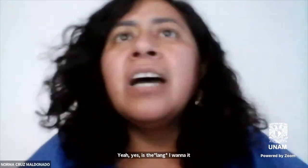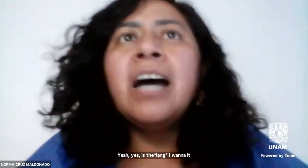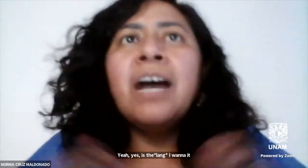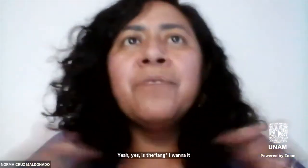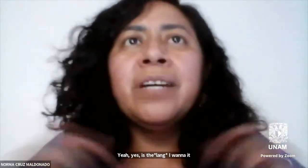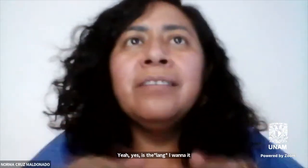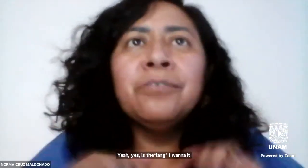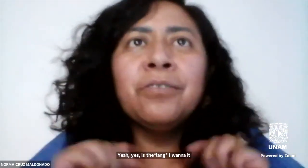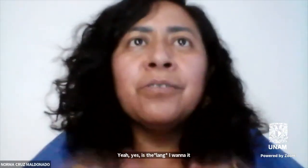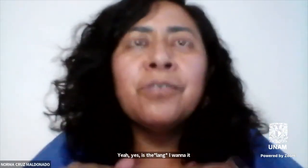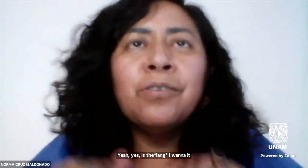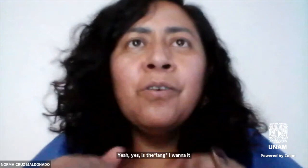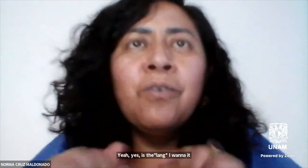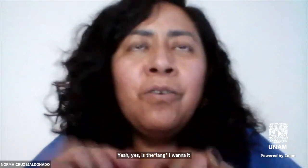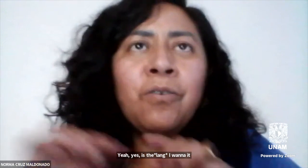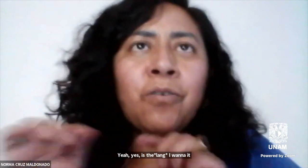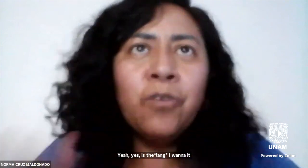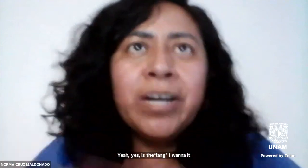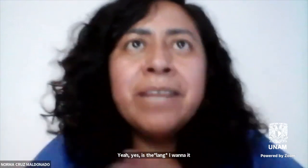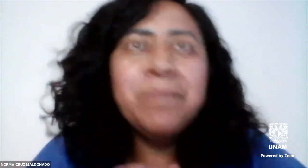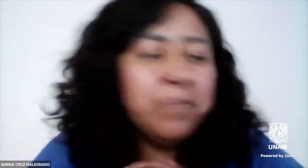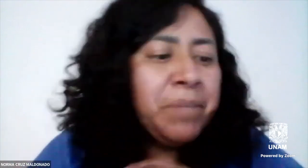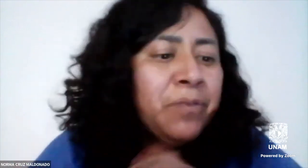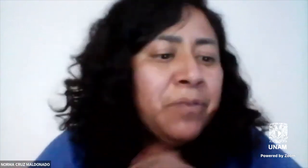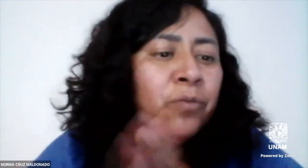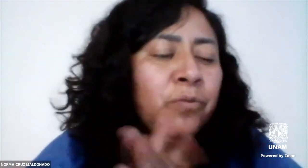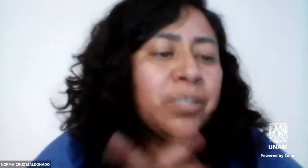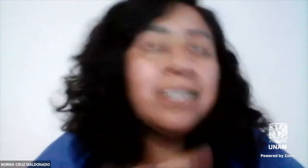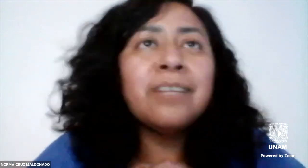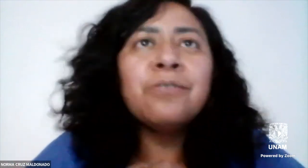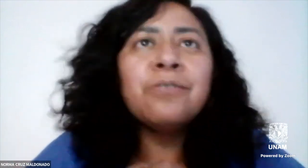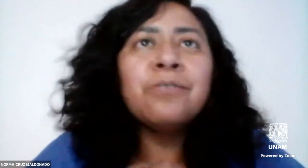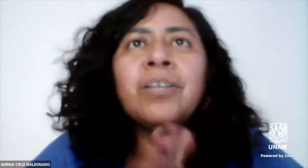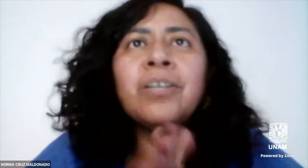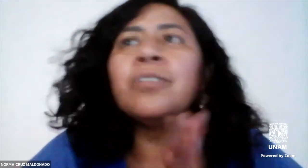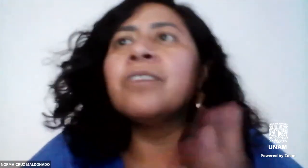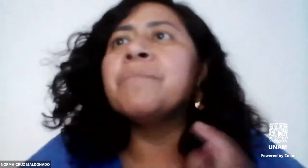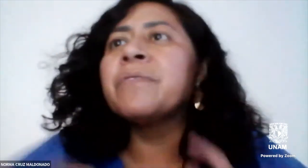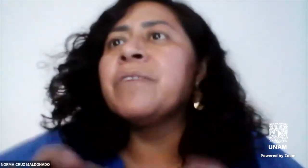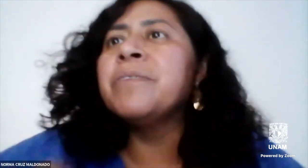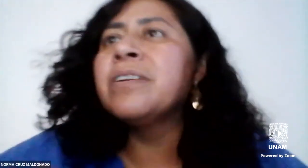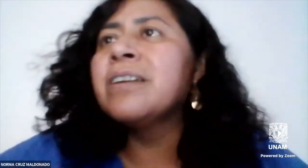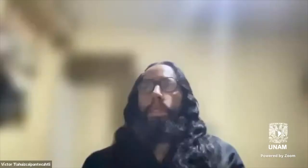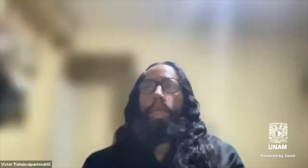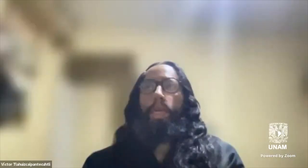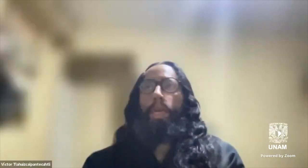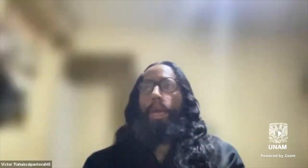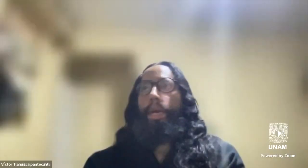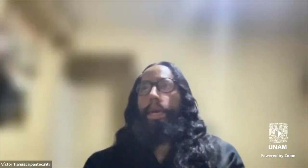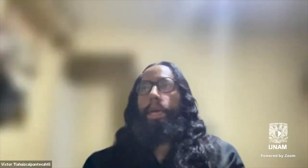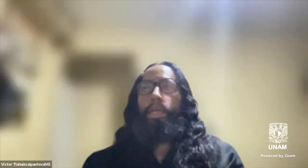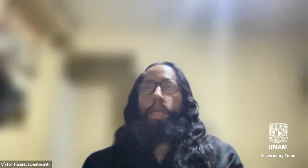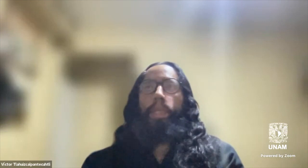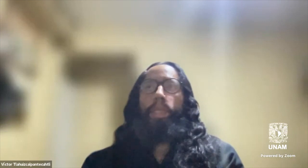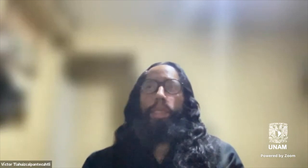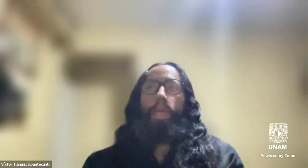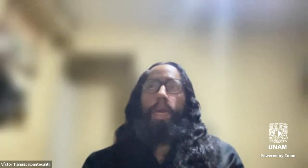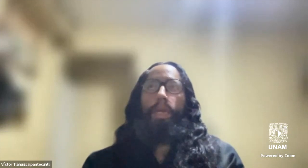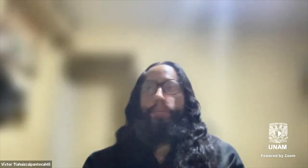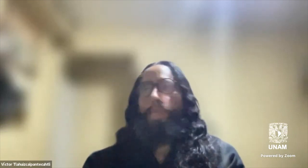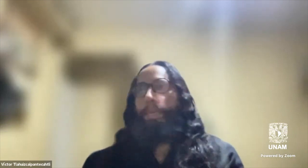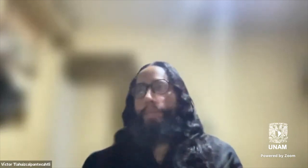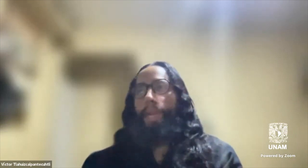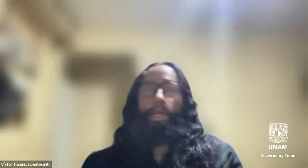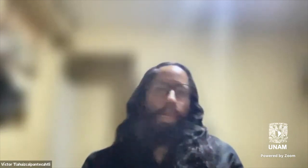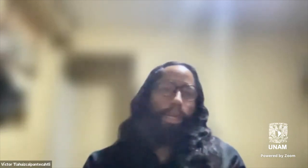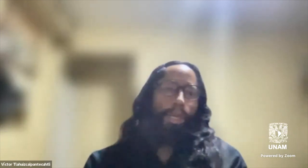irnos, aunque nosotros lo colocaremos, pero si tú gustas darnos tu correo electrónico, por claro, favor. Claro, sería las